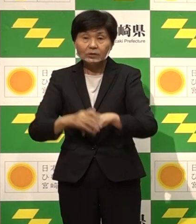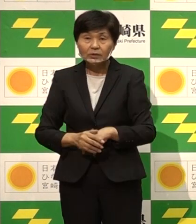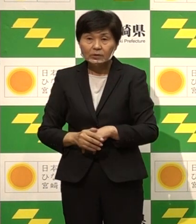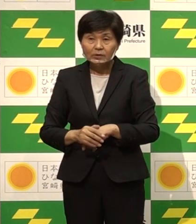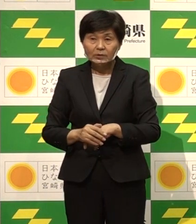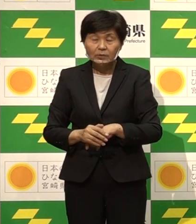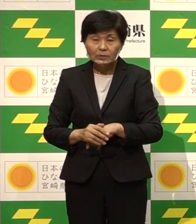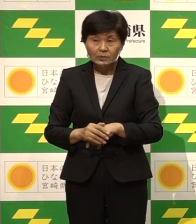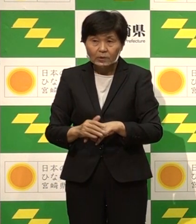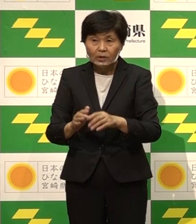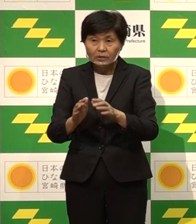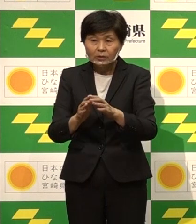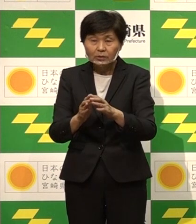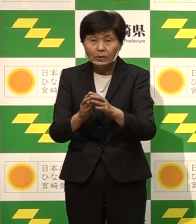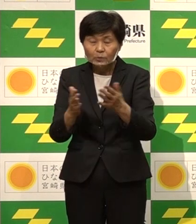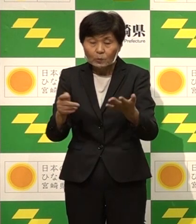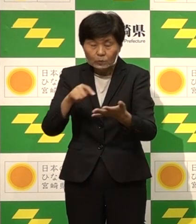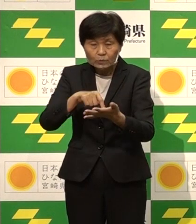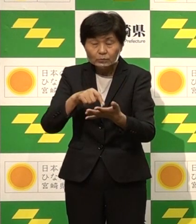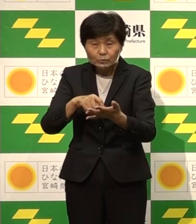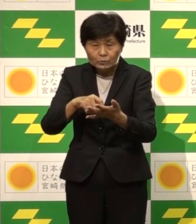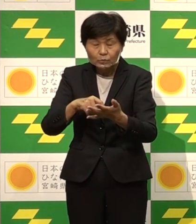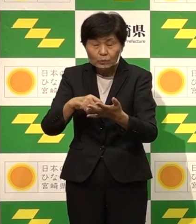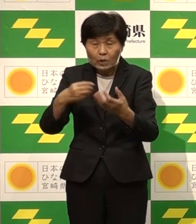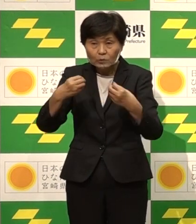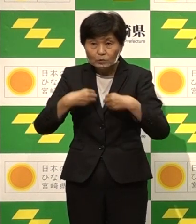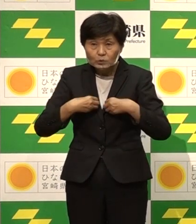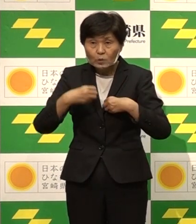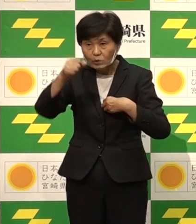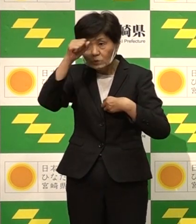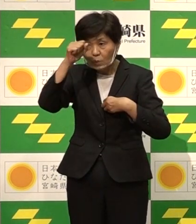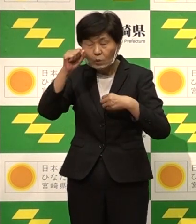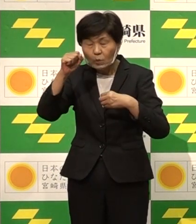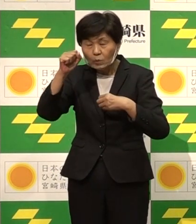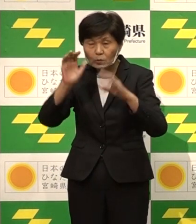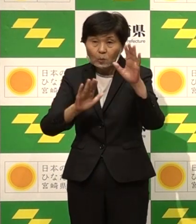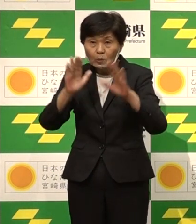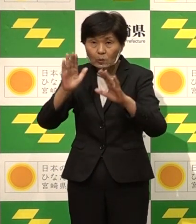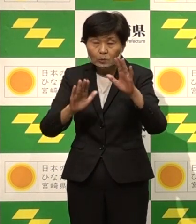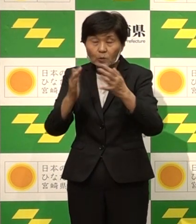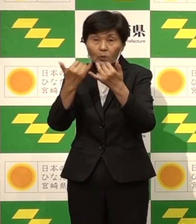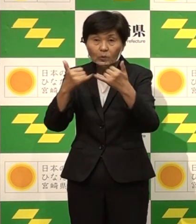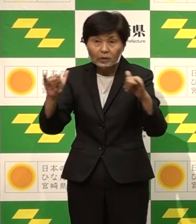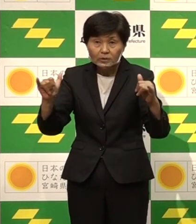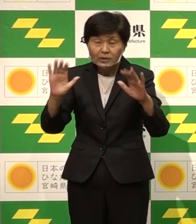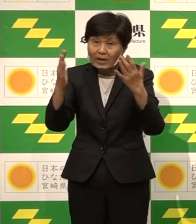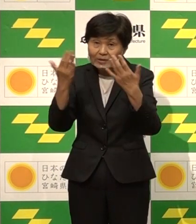無症状の方という、その、